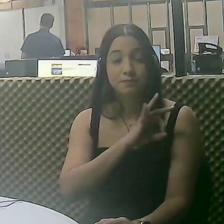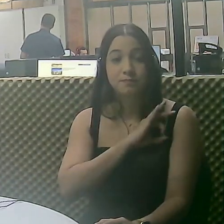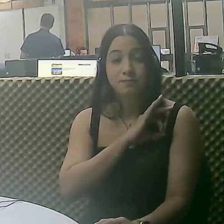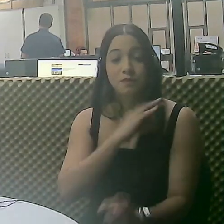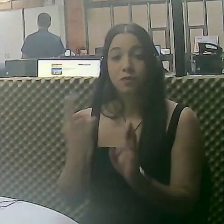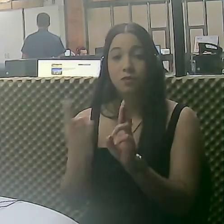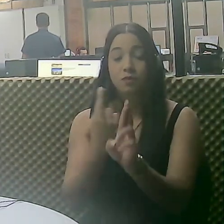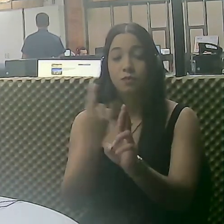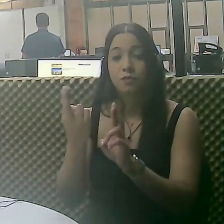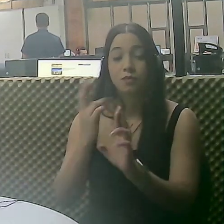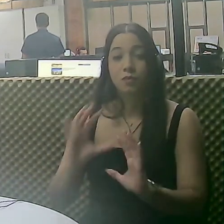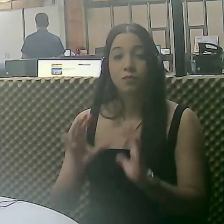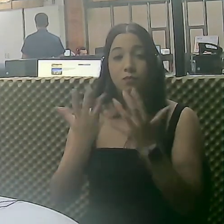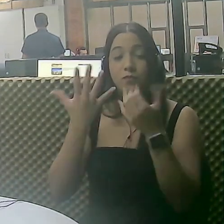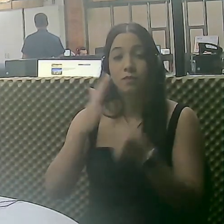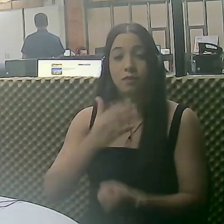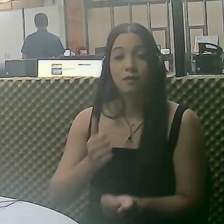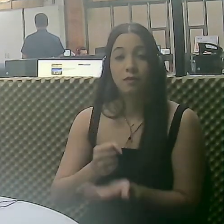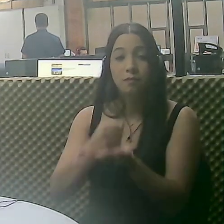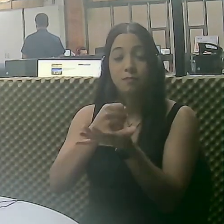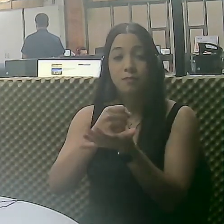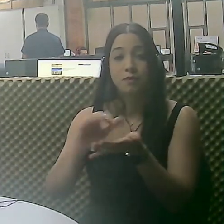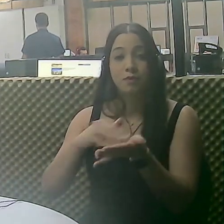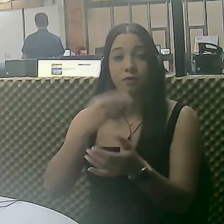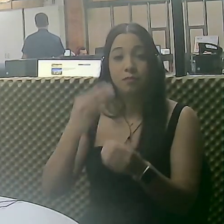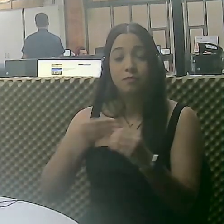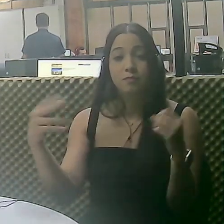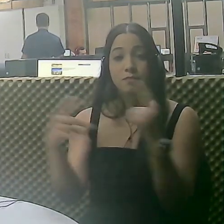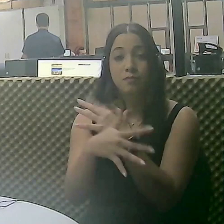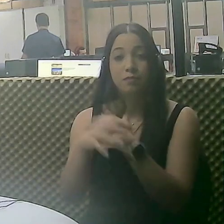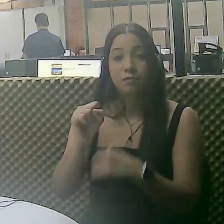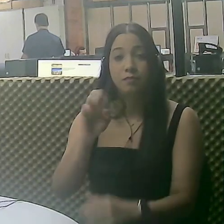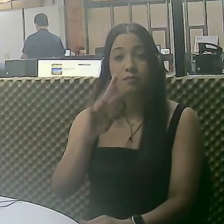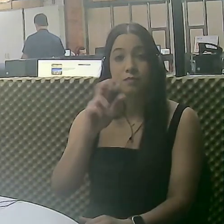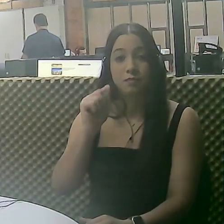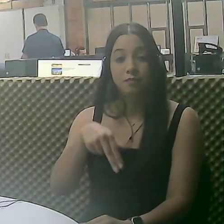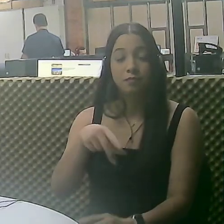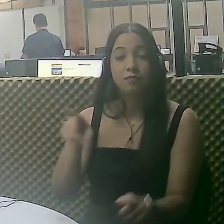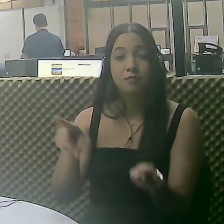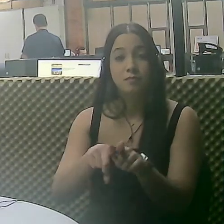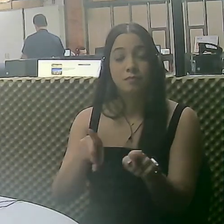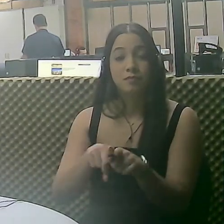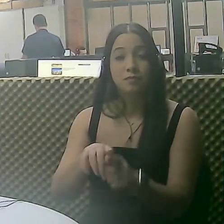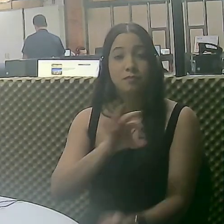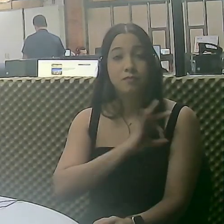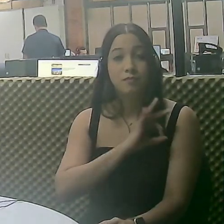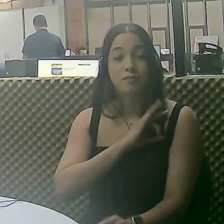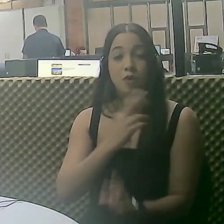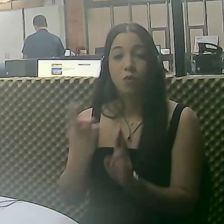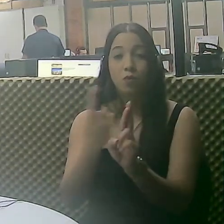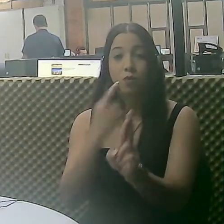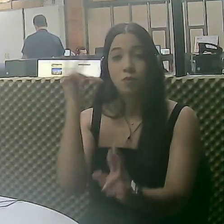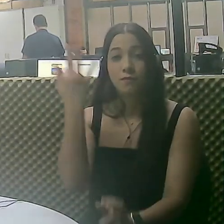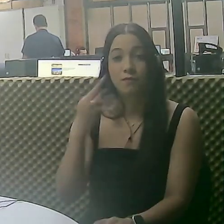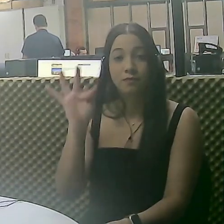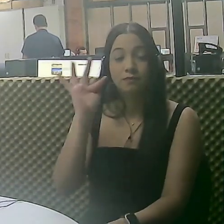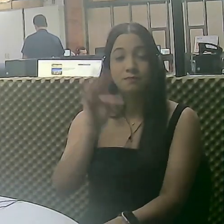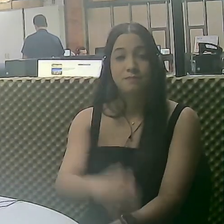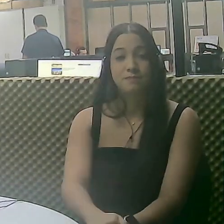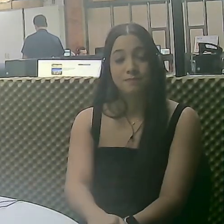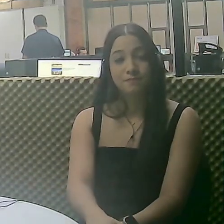Rodoviária, o evento tem apoio da Secretaria Municipal de Trânsito e Transportes, a CETRAN, e da Polícia Rodoviária